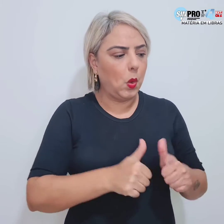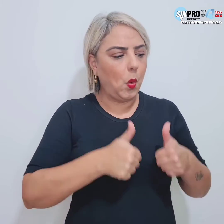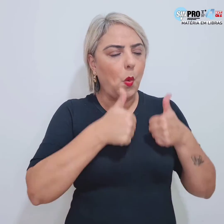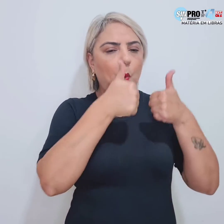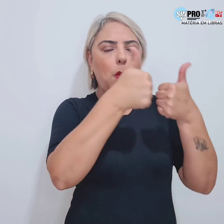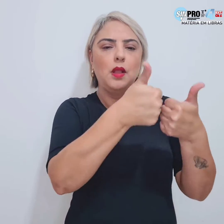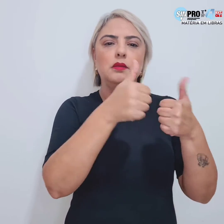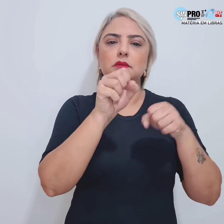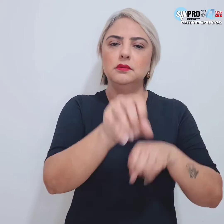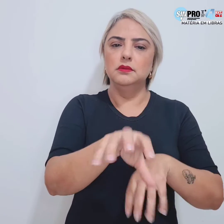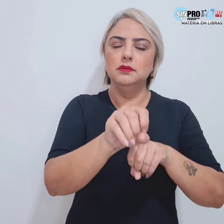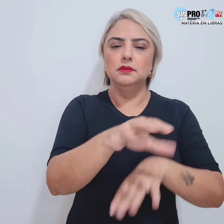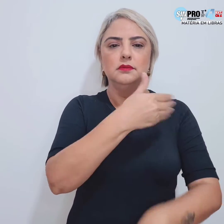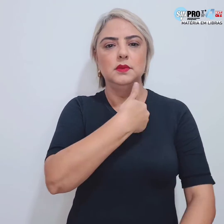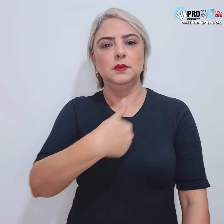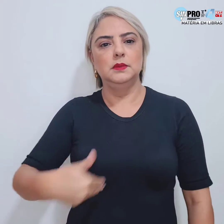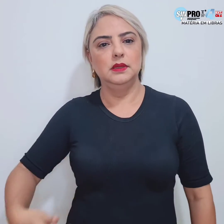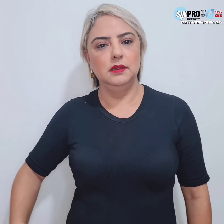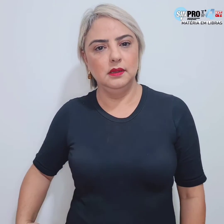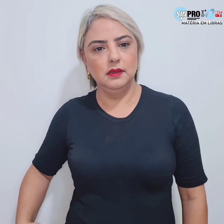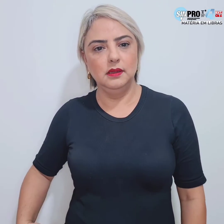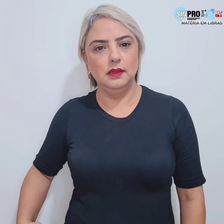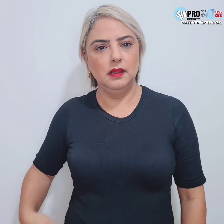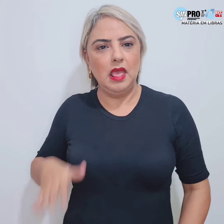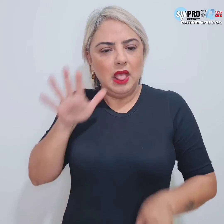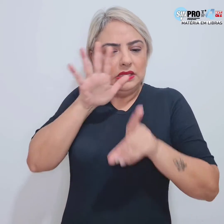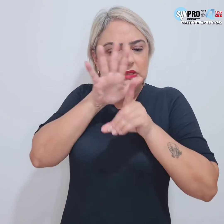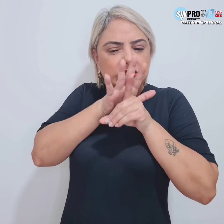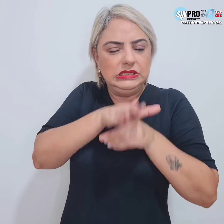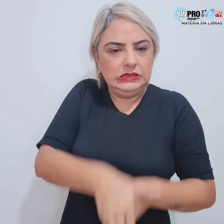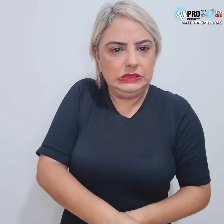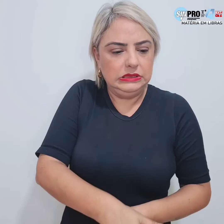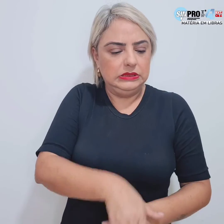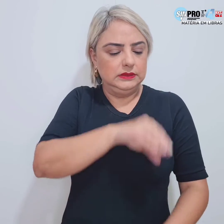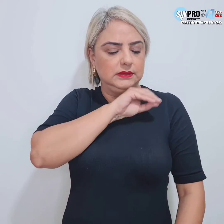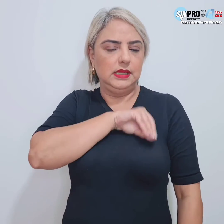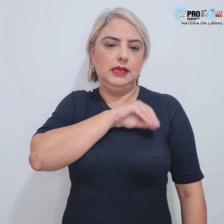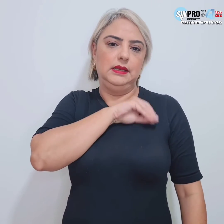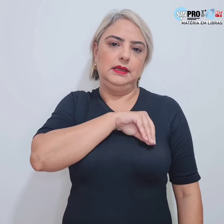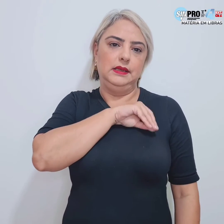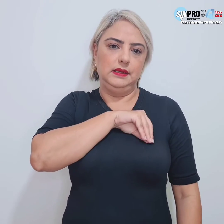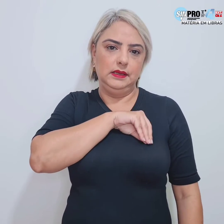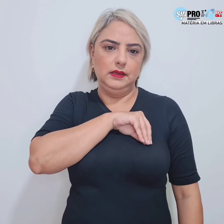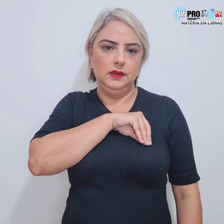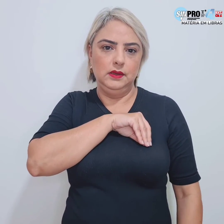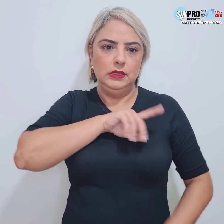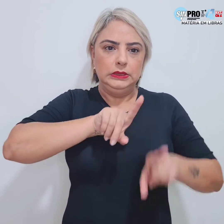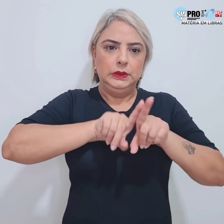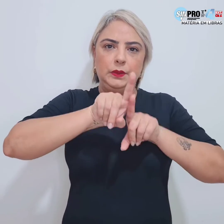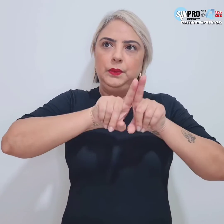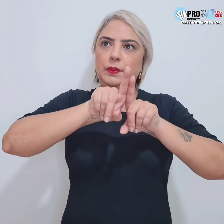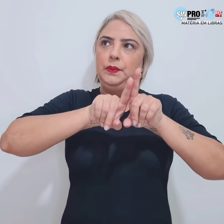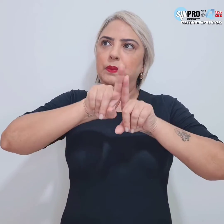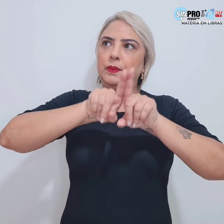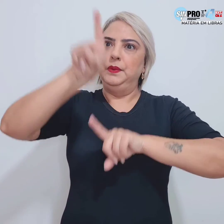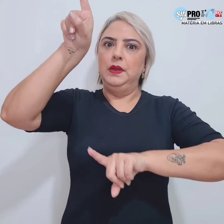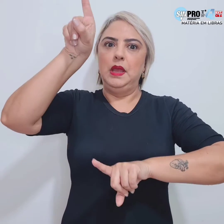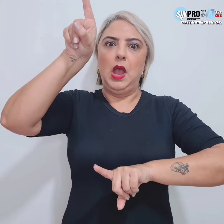educação pública. Achatamento salarial. Inflação e empobrecimento